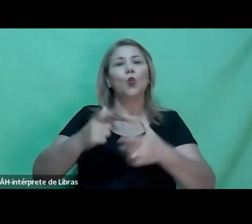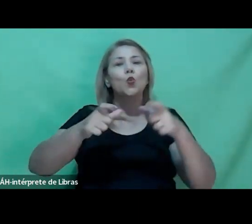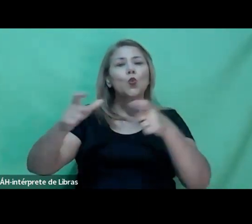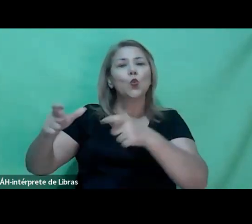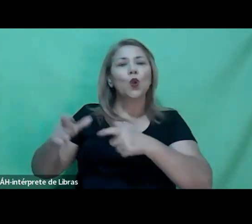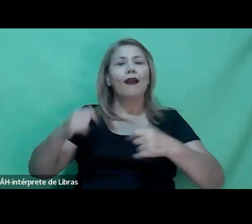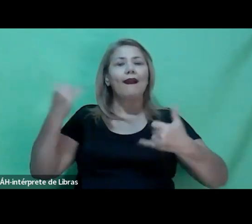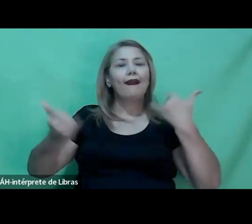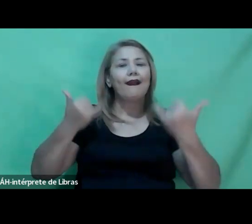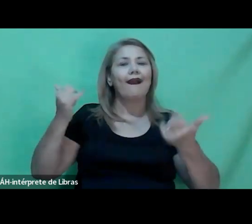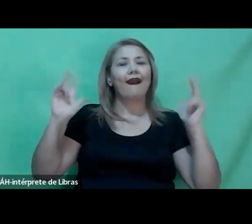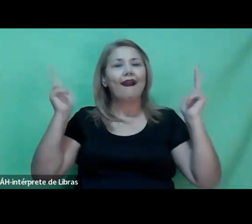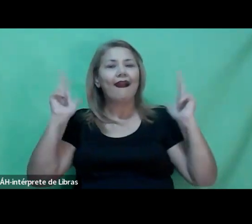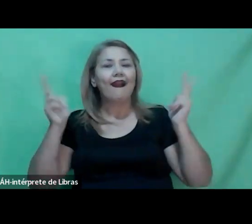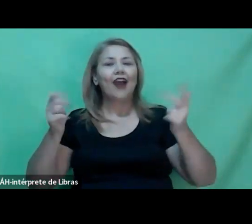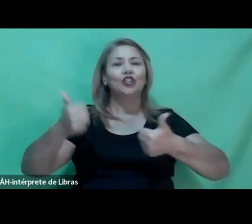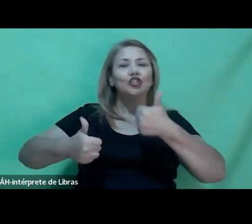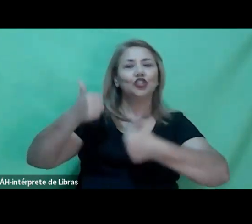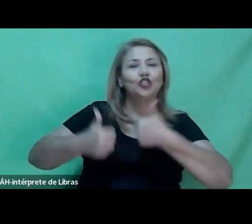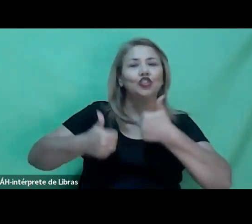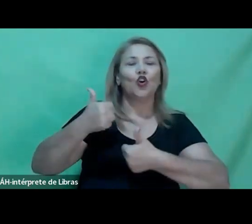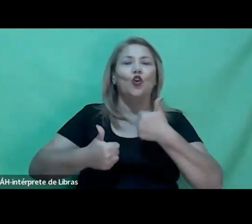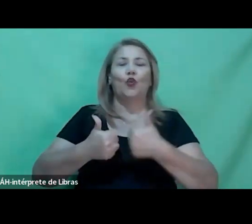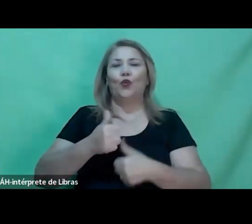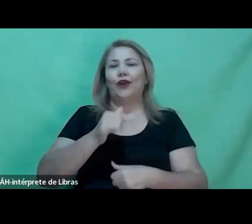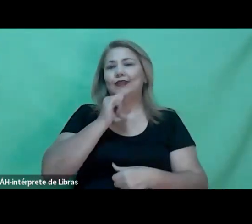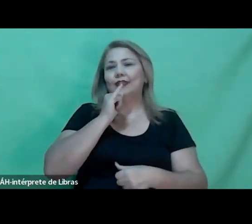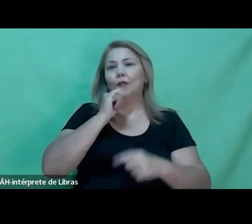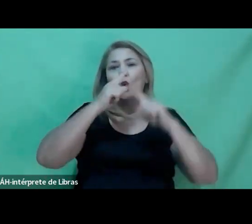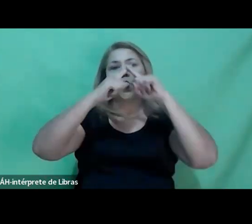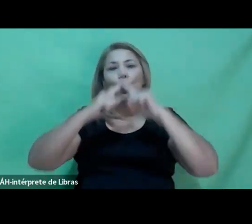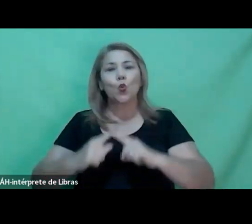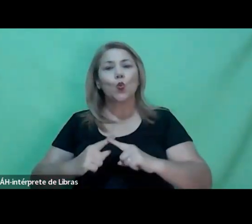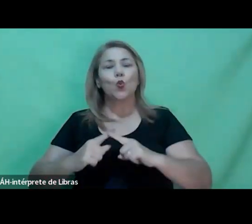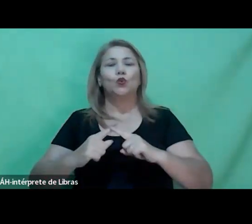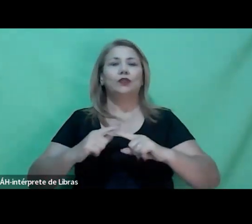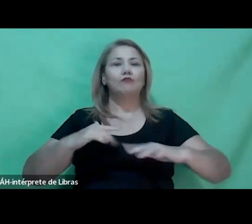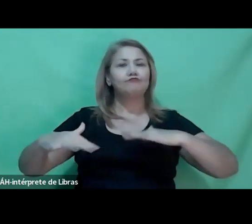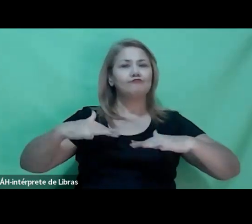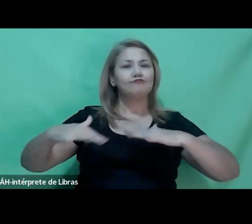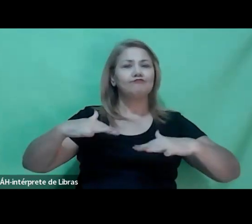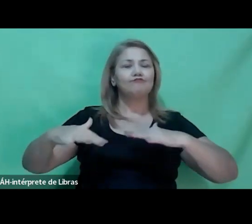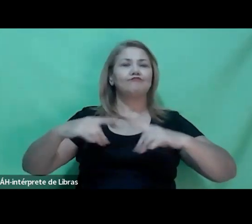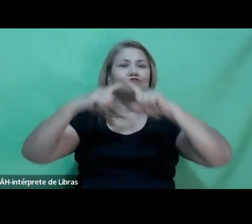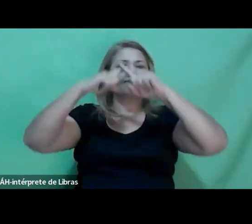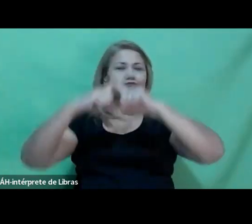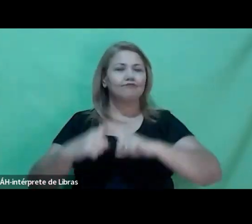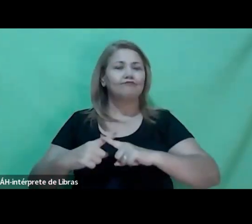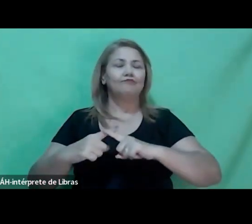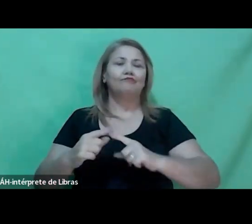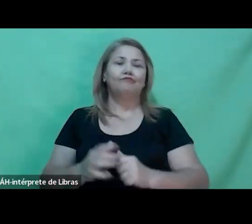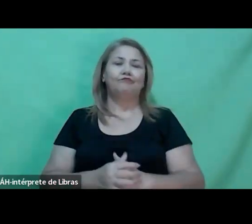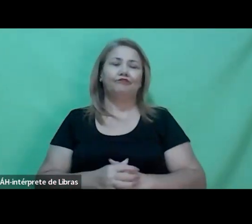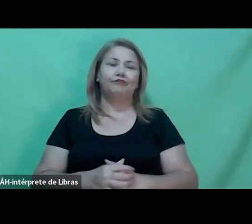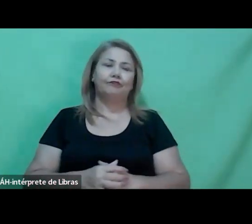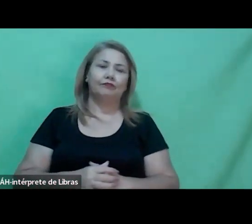Eh concursos eh es bueno en general son todos aquellos momentos en los que